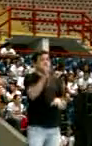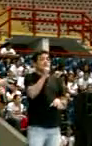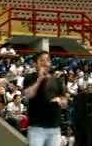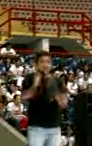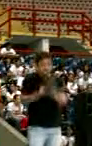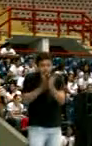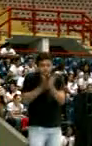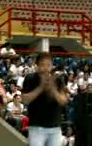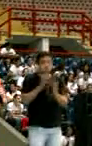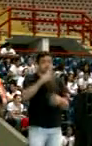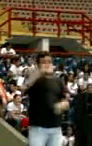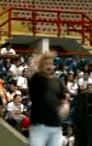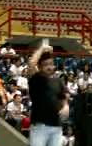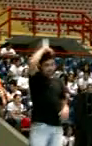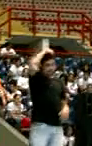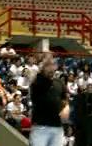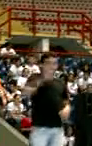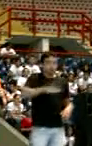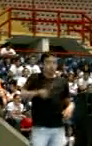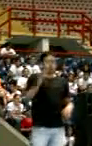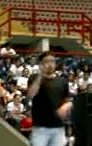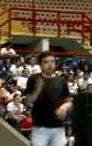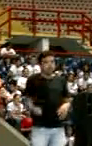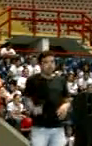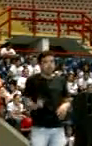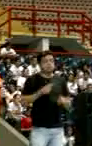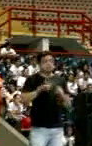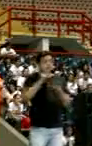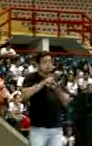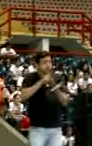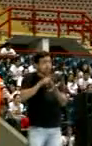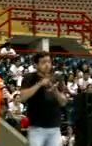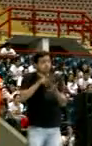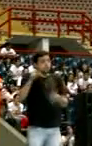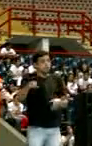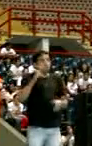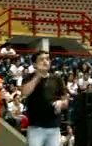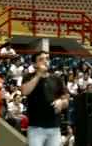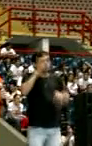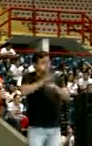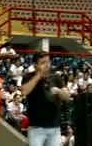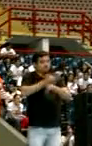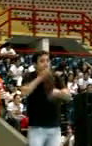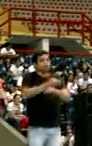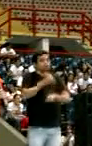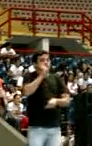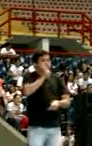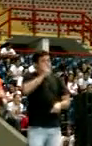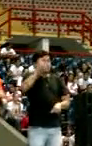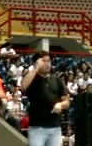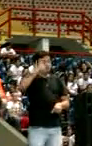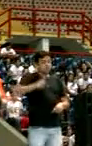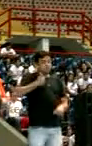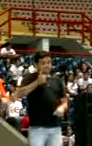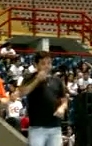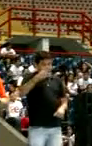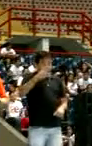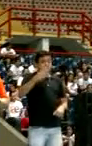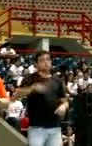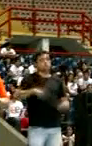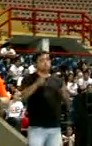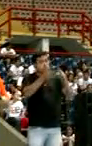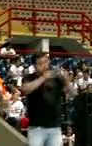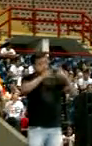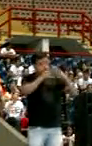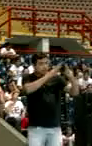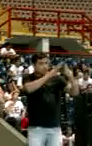pobre, então o rei, não gostava, o rei da França não gostava dela, mas a verdade é que ela era danada. Pensa uma menina de 13 anos que enfrentava o